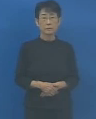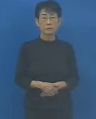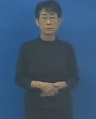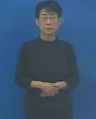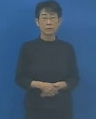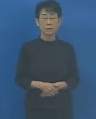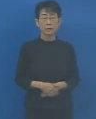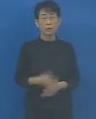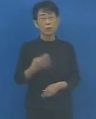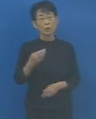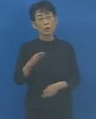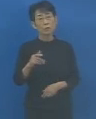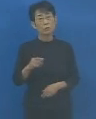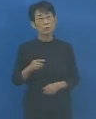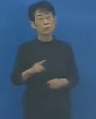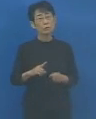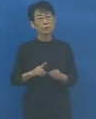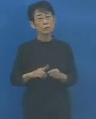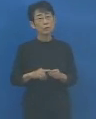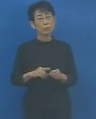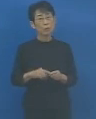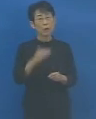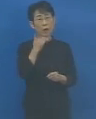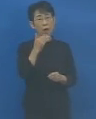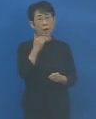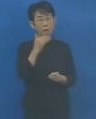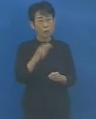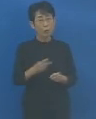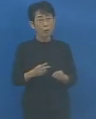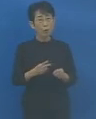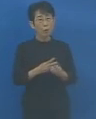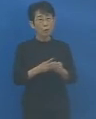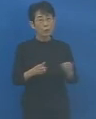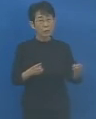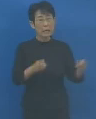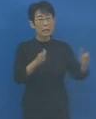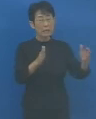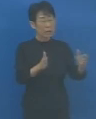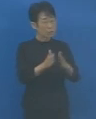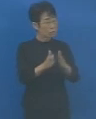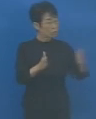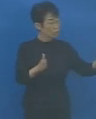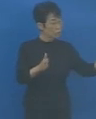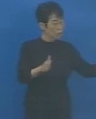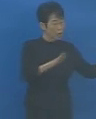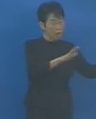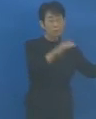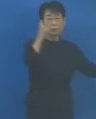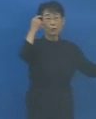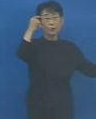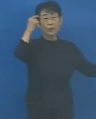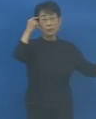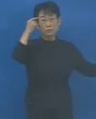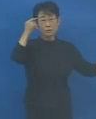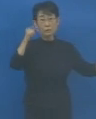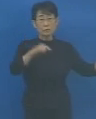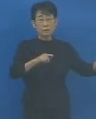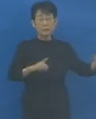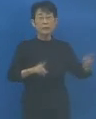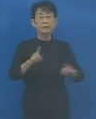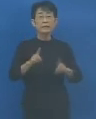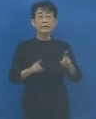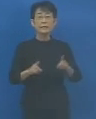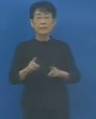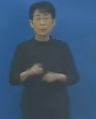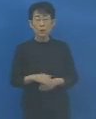よくありませんが、今から就任すれば大体2年ぐらいはまだあるかなとは思ってますけども、いずれにせよあの、も